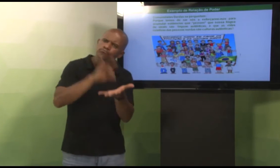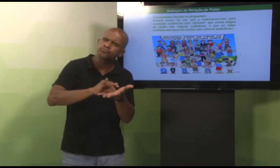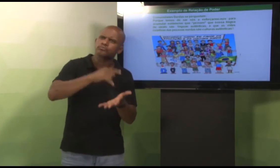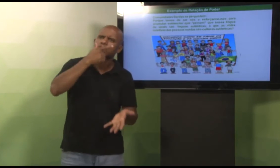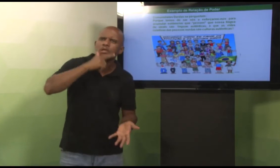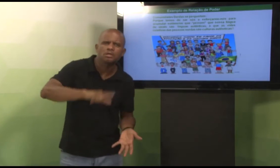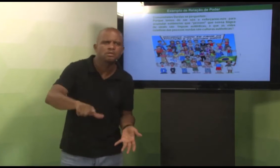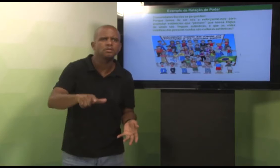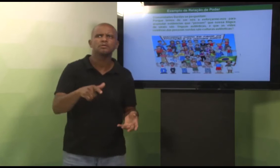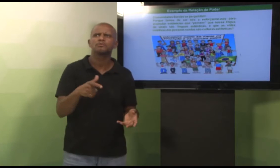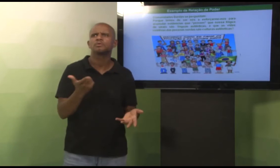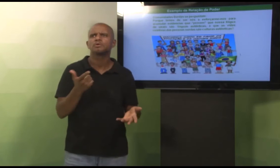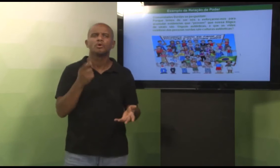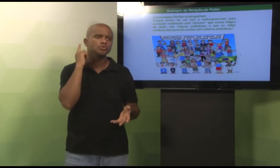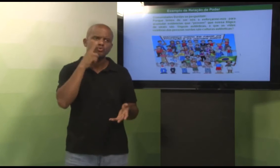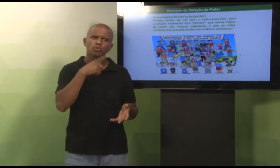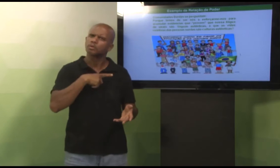mostrando a necessidade da língua de sinais,